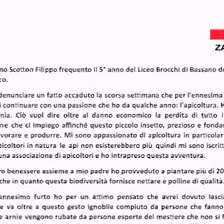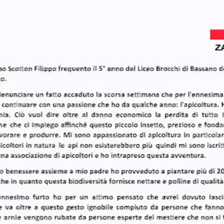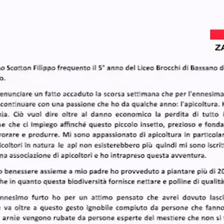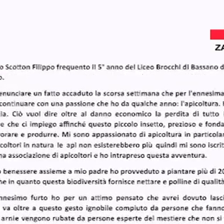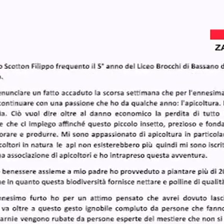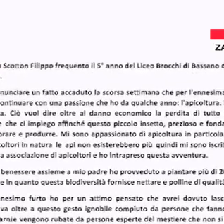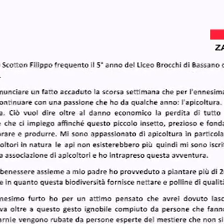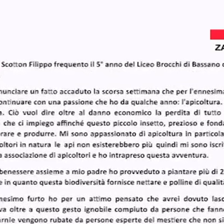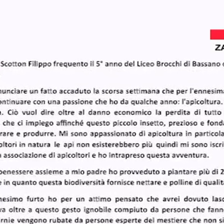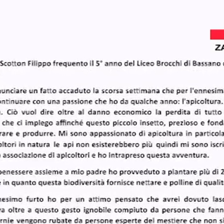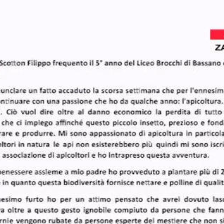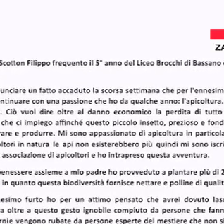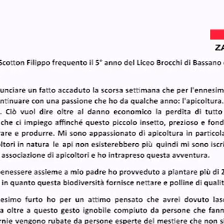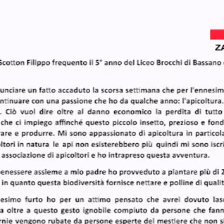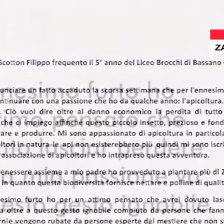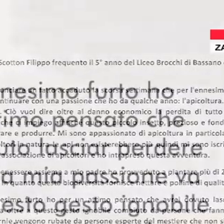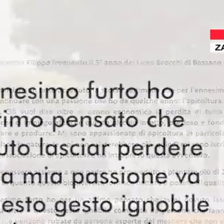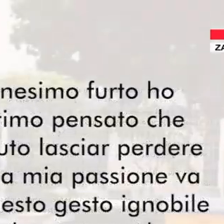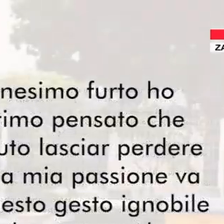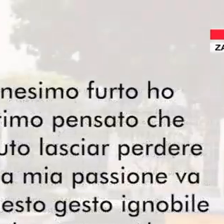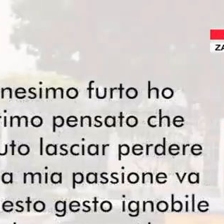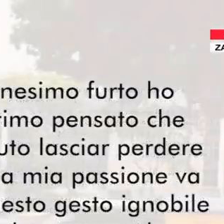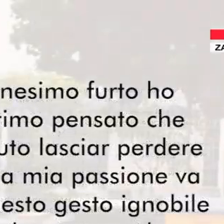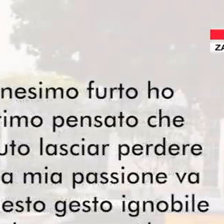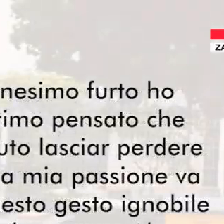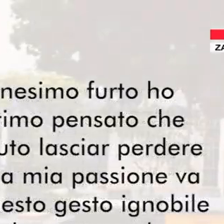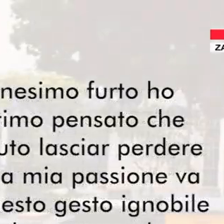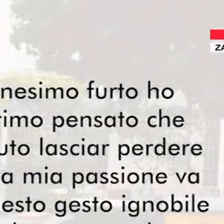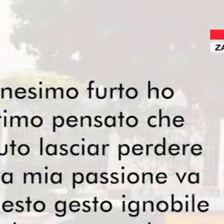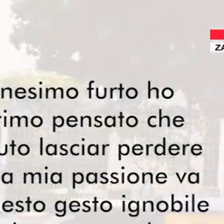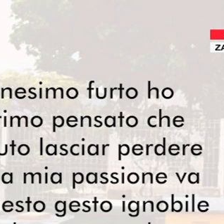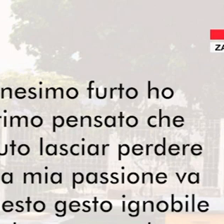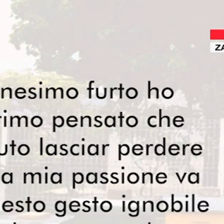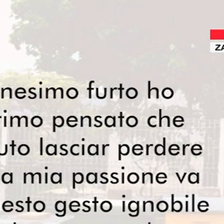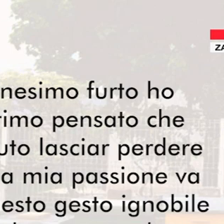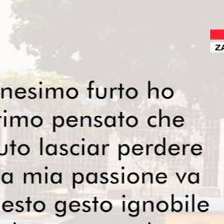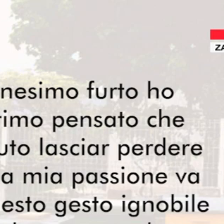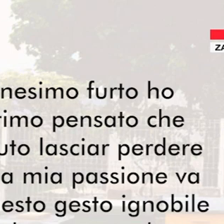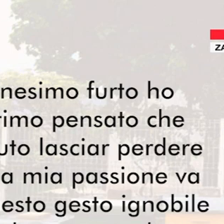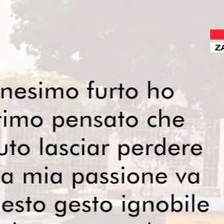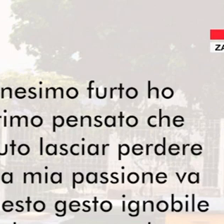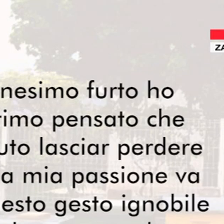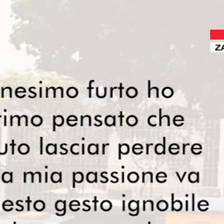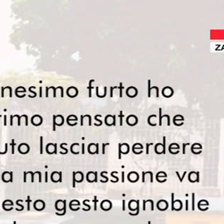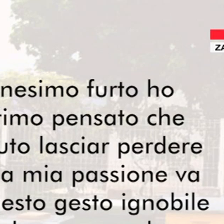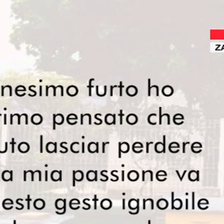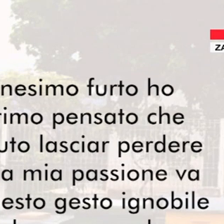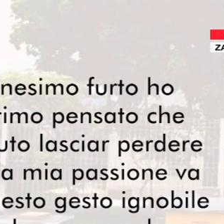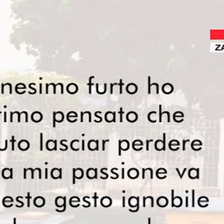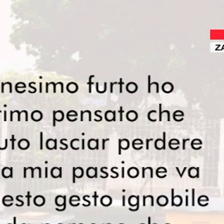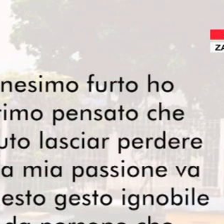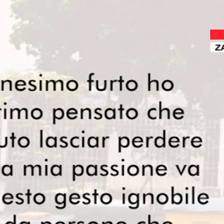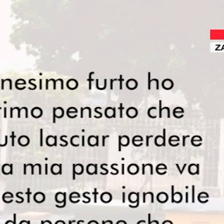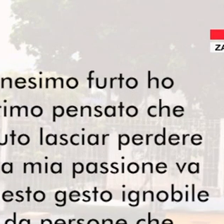suo disappunto e la sua sofferenza. Dopo l'ennesimo furto ho per un attimo pensato che avrei dovuto lasciar perdere tutto, ma